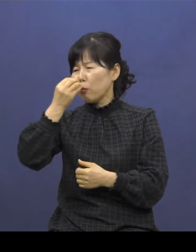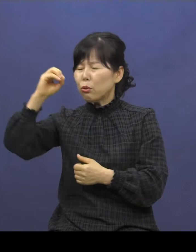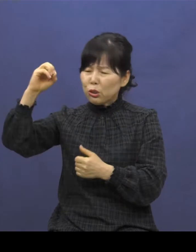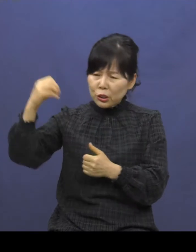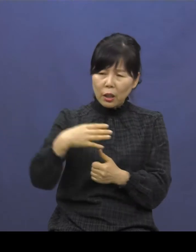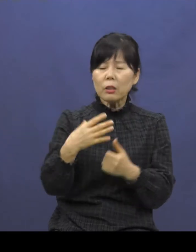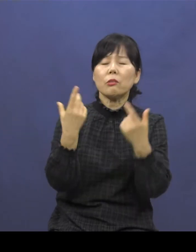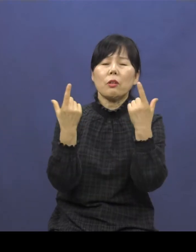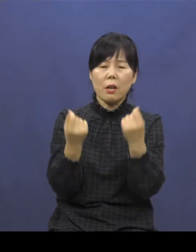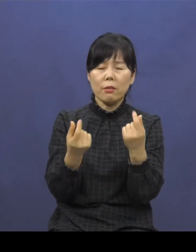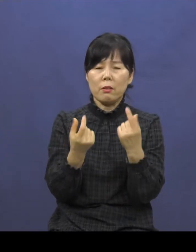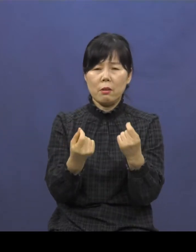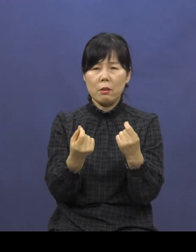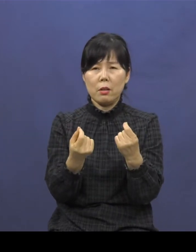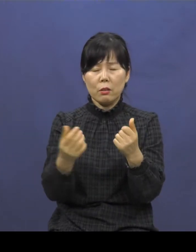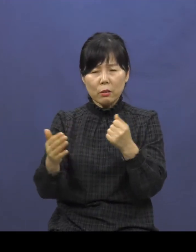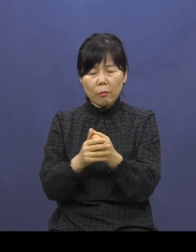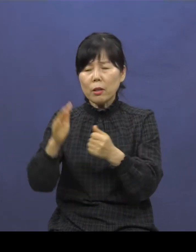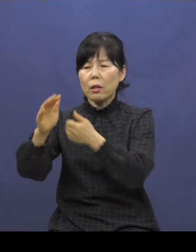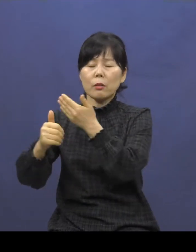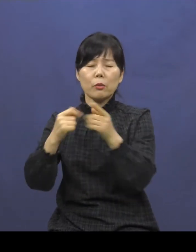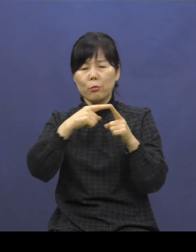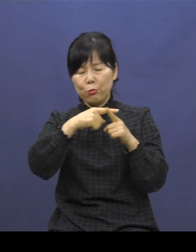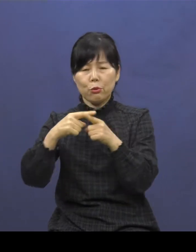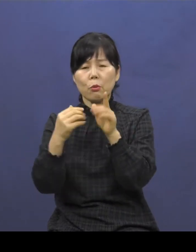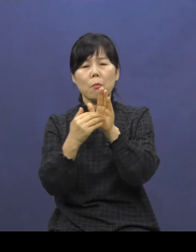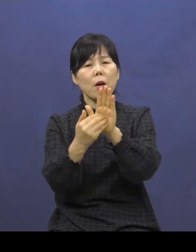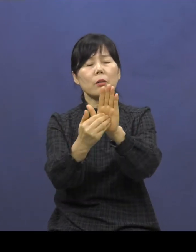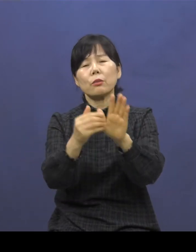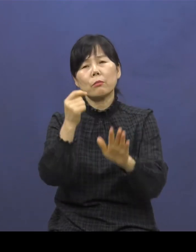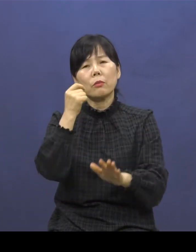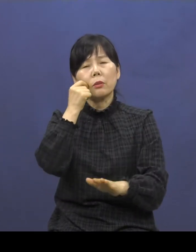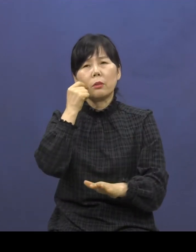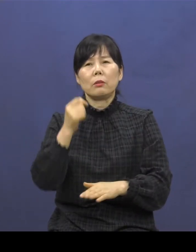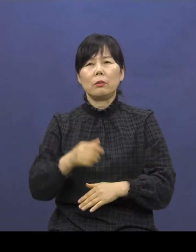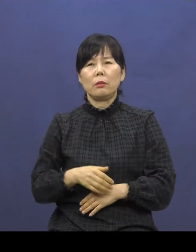기계처럼 그렇게 취급하는 것이 되기 때문에 하나님 안 하시는 거예요.